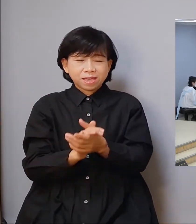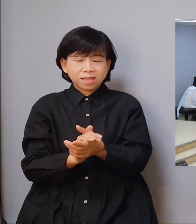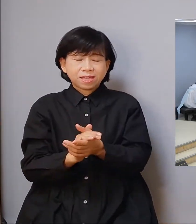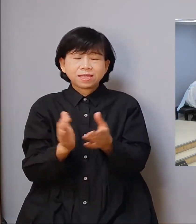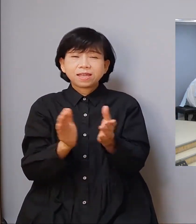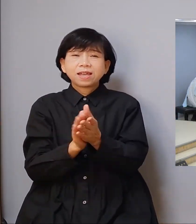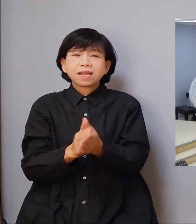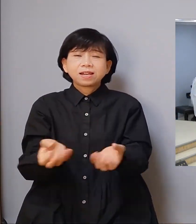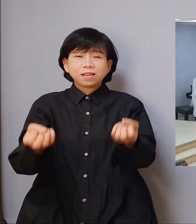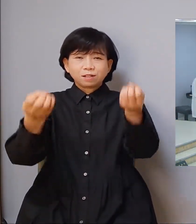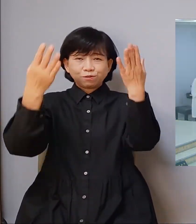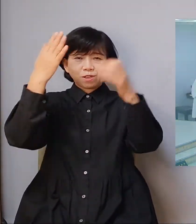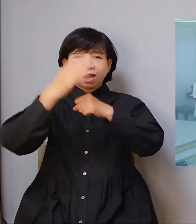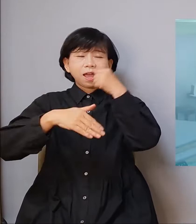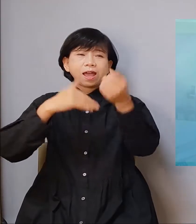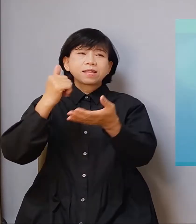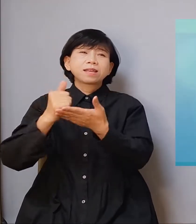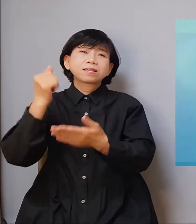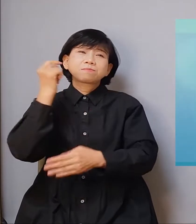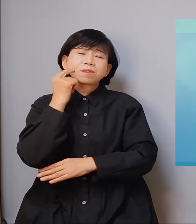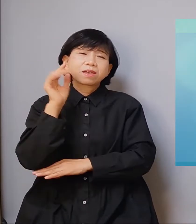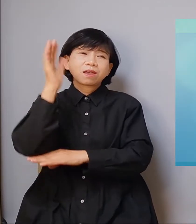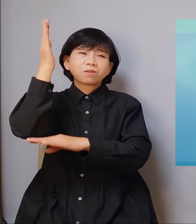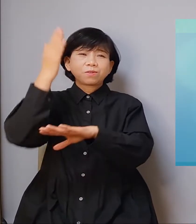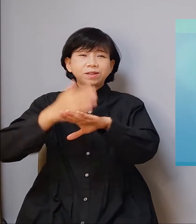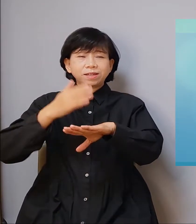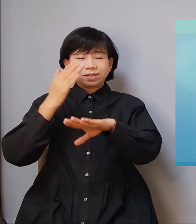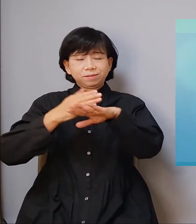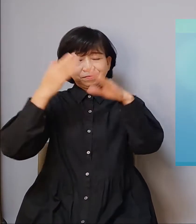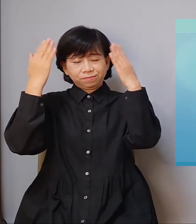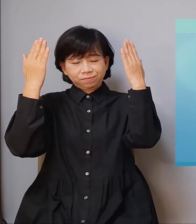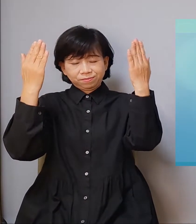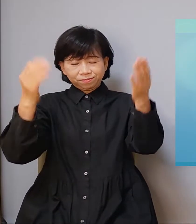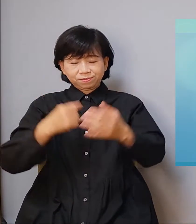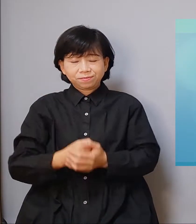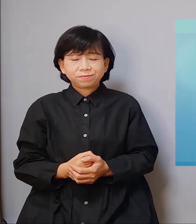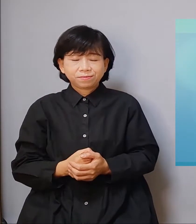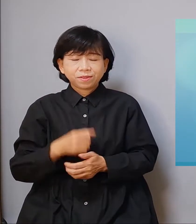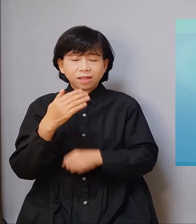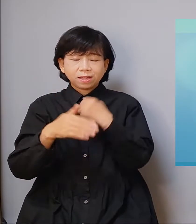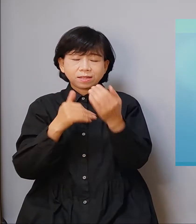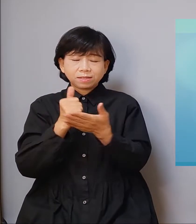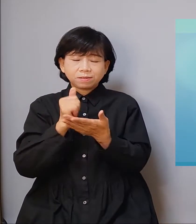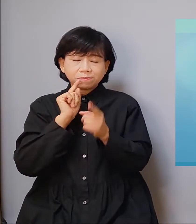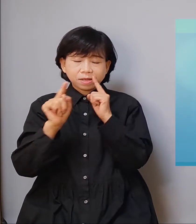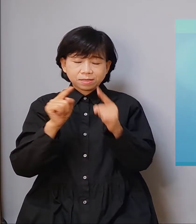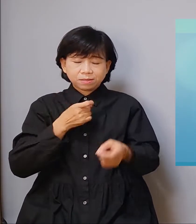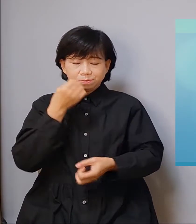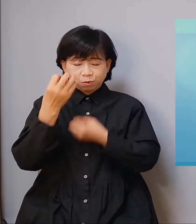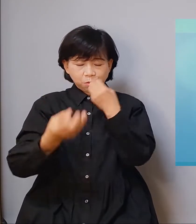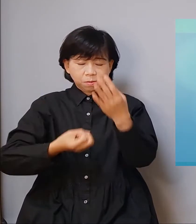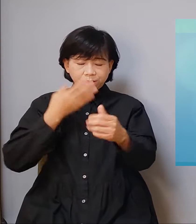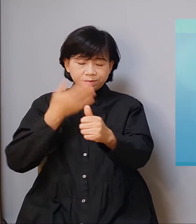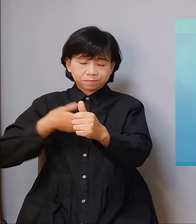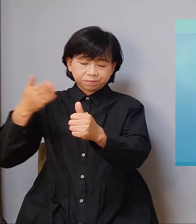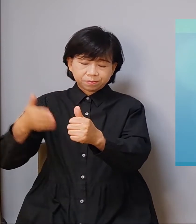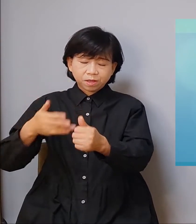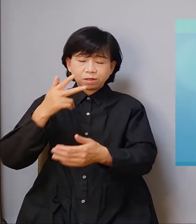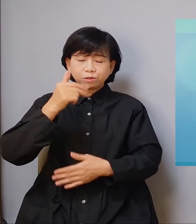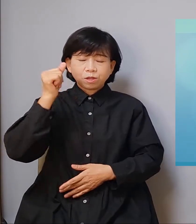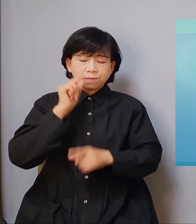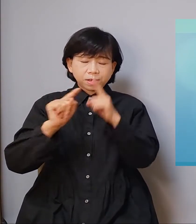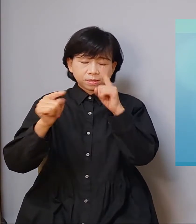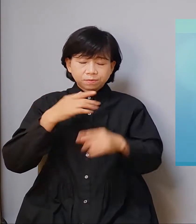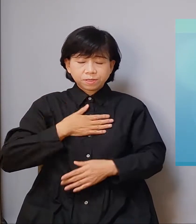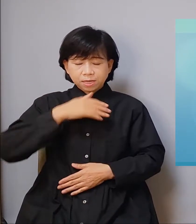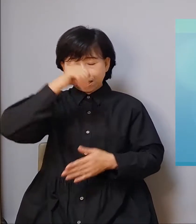할렐루야. 우리 하나님께 영광입니다. 감사합니다. 하나님의 말씀에 하나 우리의 고백 같이 하겠습니다. 주의